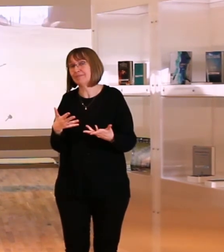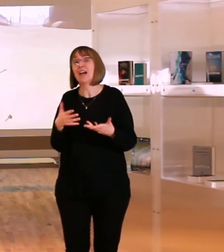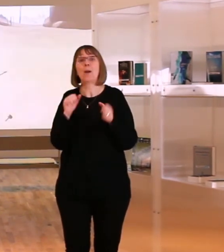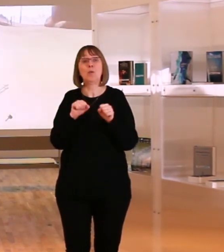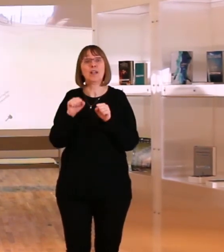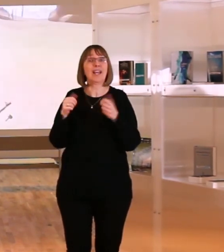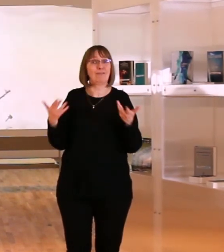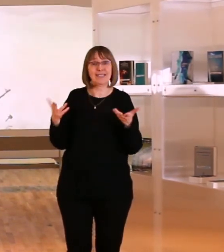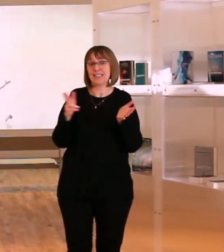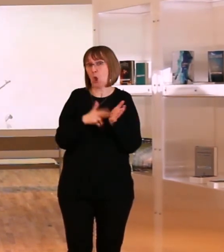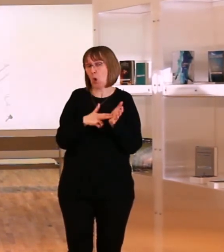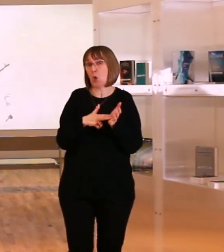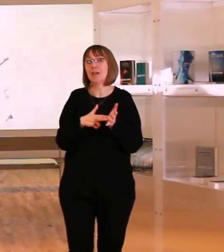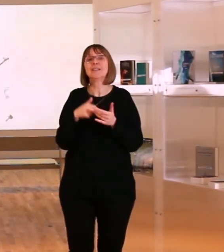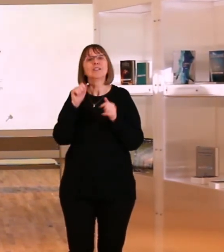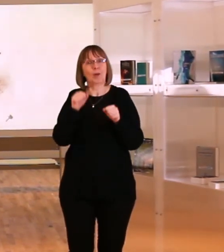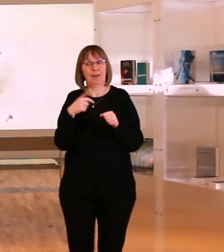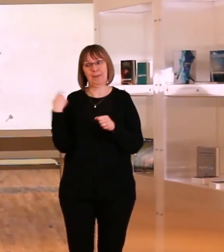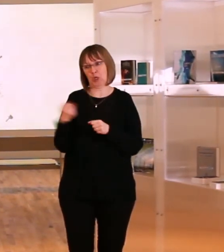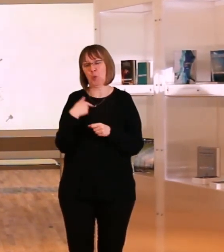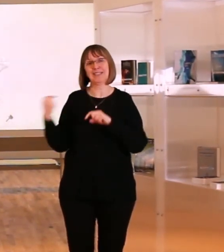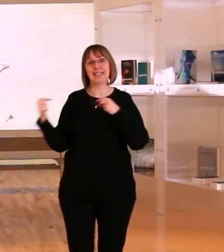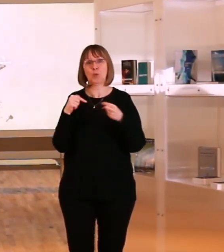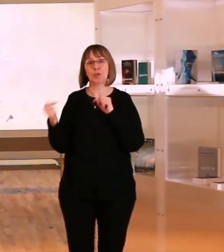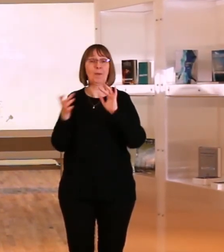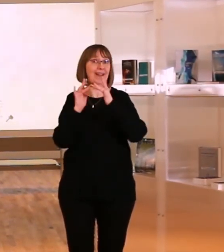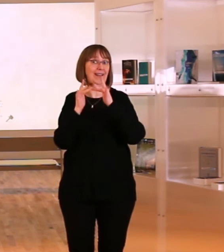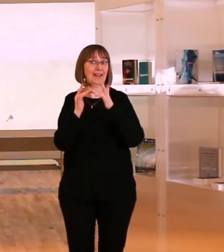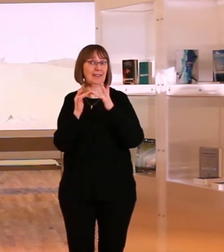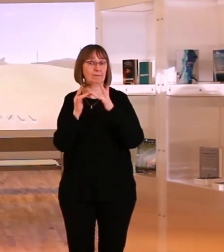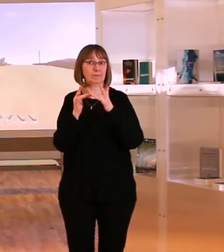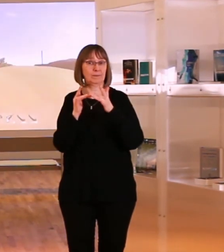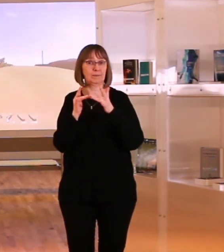auch die Möglichkeit, dass Sie mit uns diskutieren im Internet über unsere